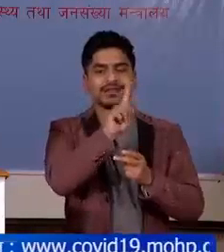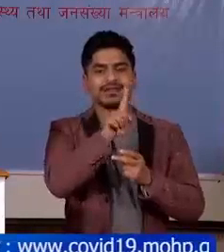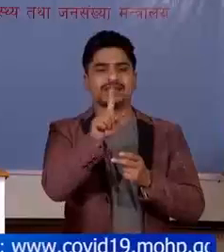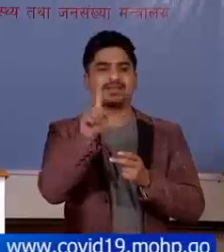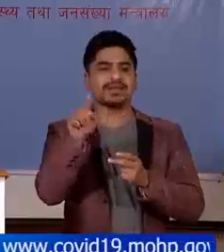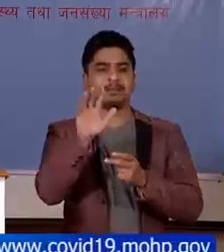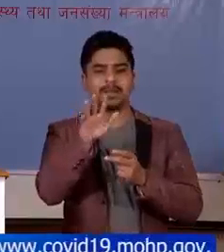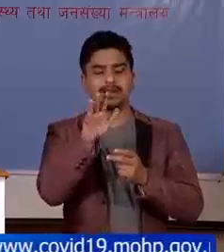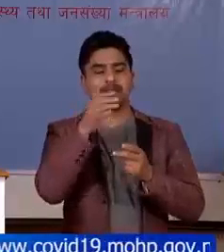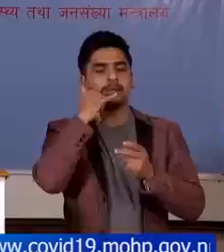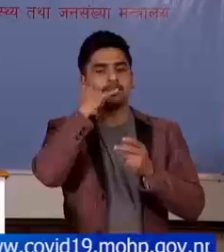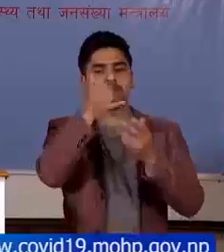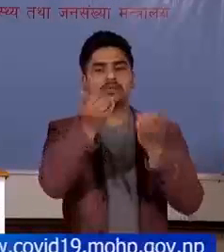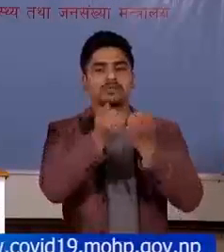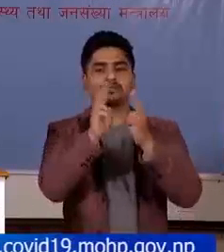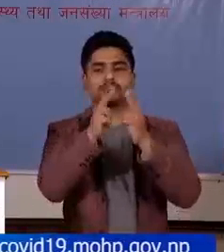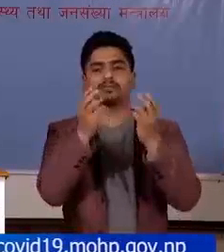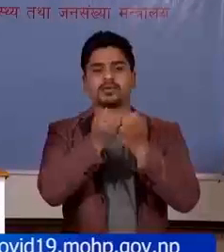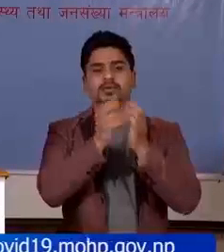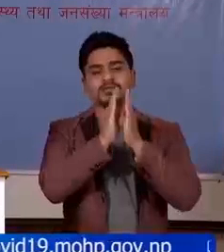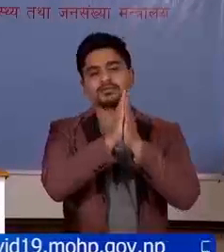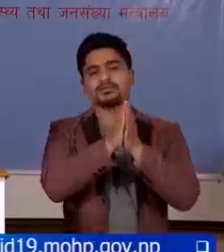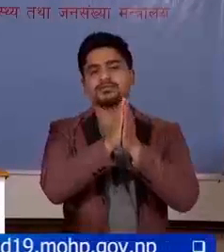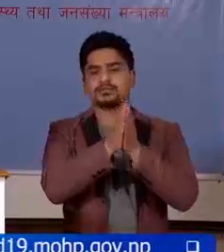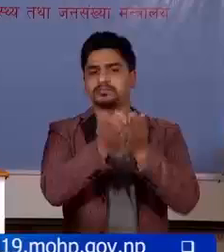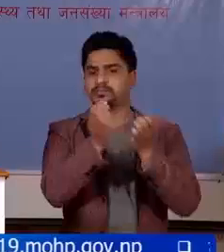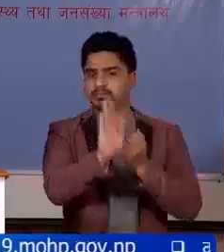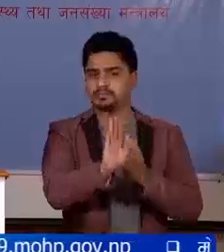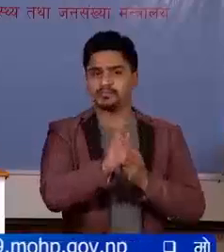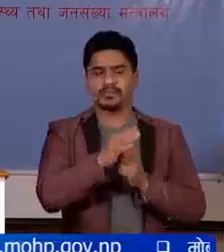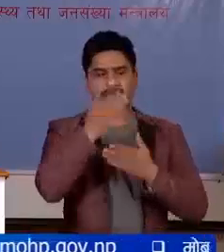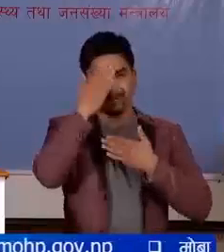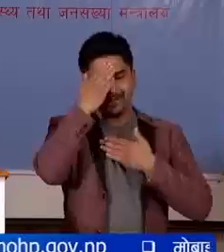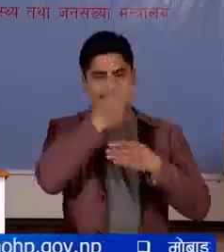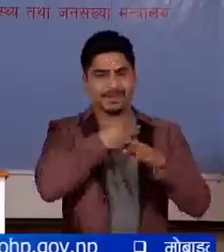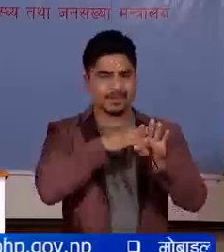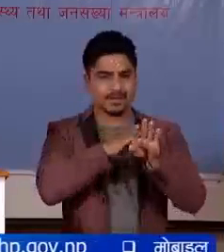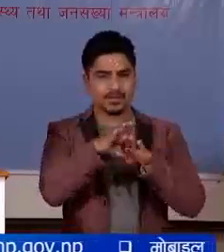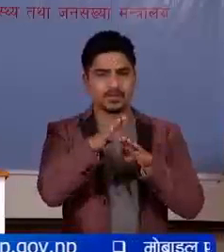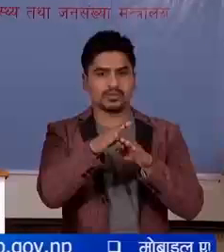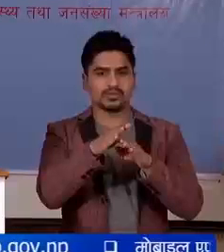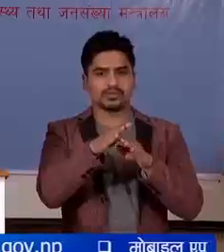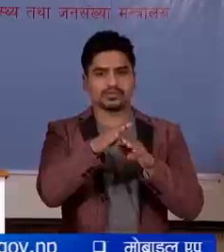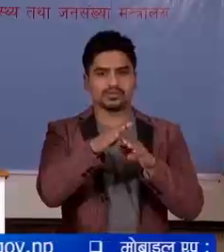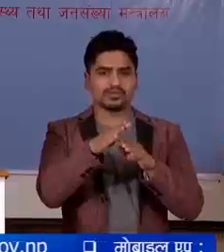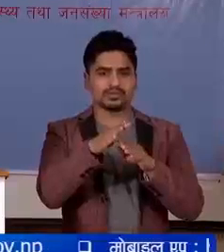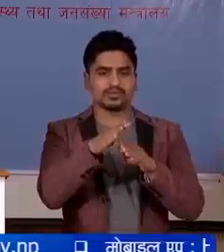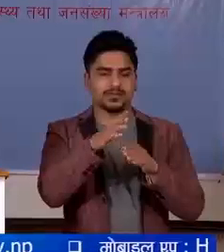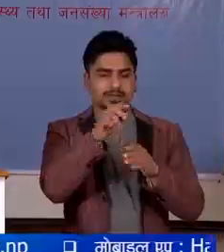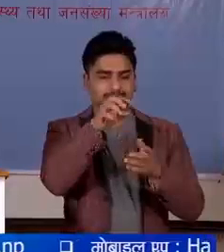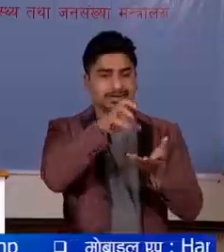ठोल फ्री नमर मारोय संपर्क पनी गरना सक्नमंछ प्री नमरोय को ओनुगमन